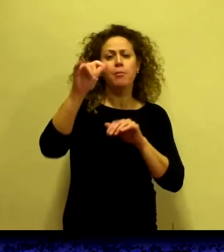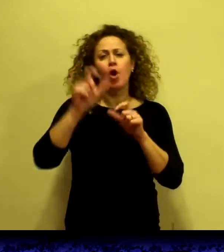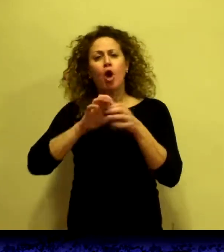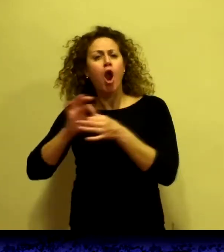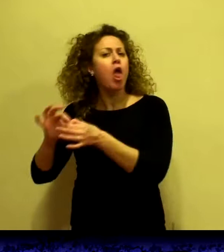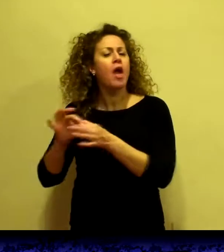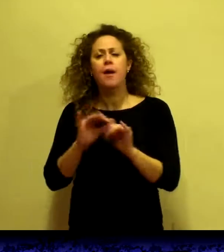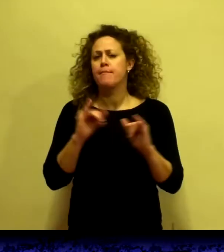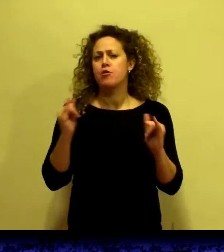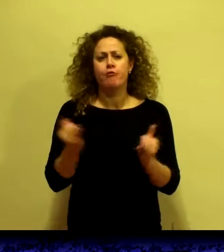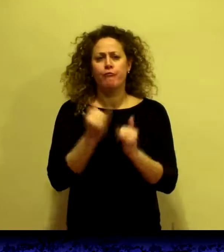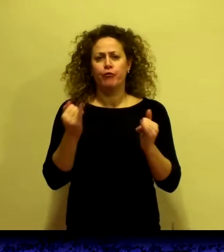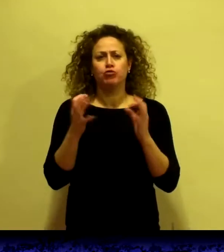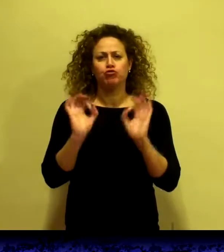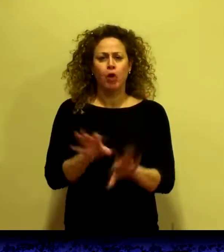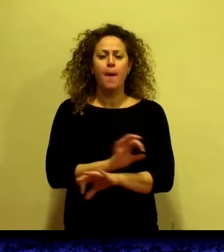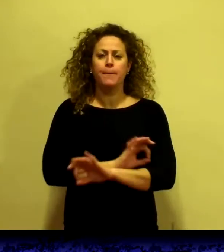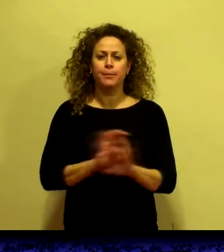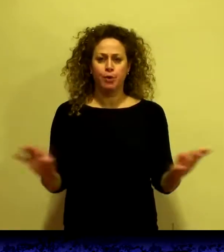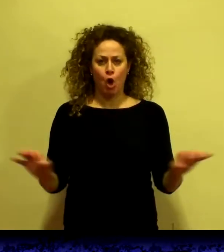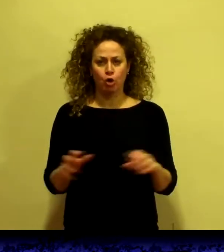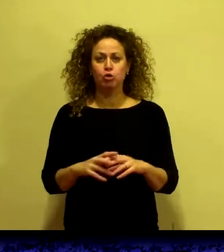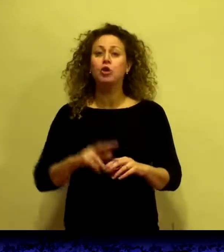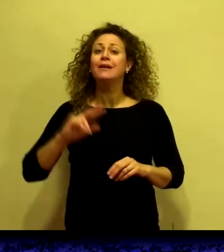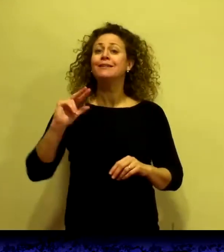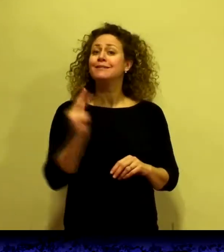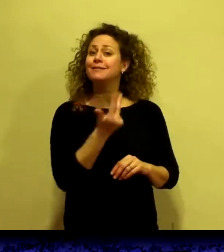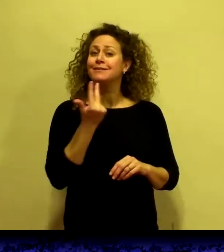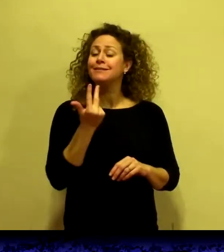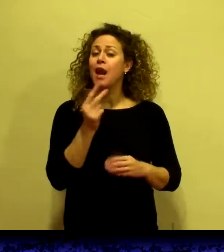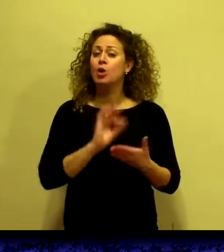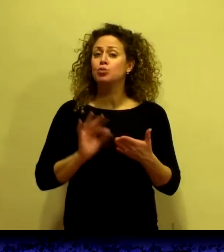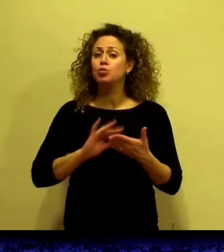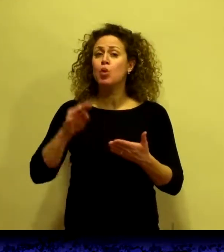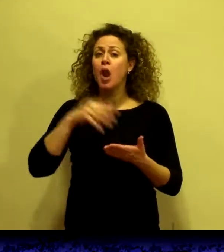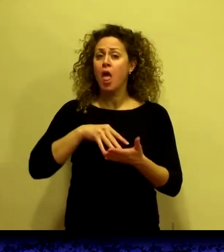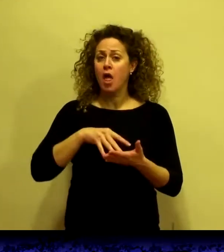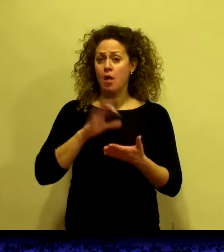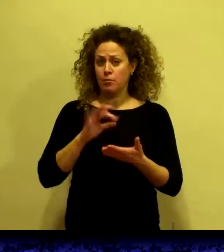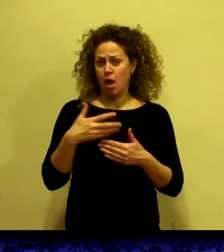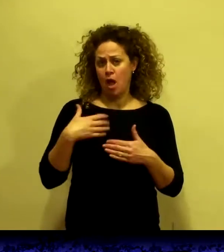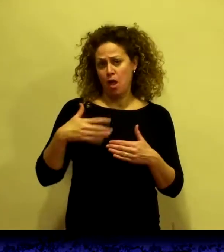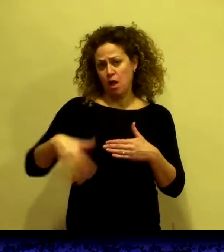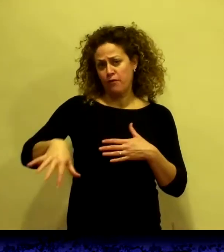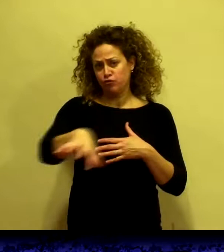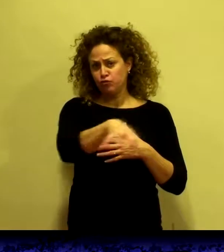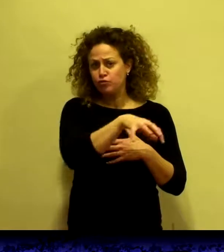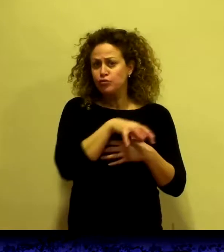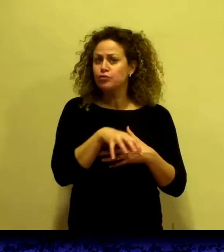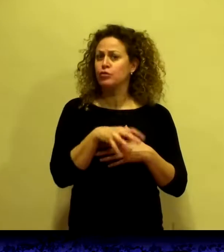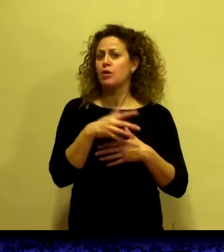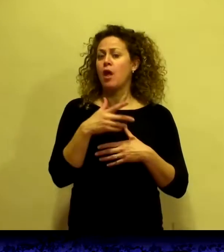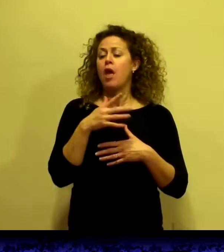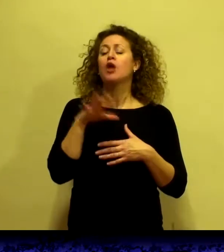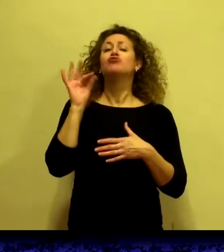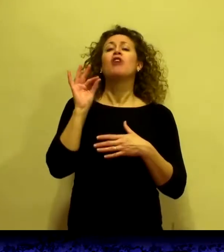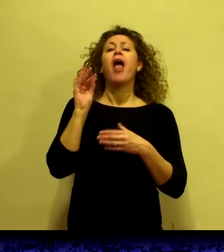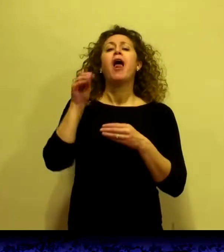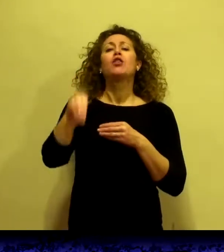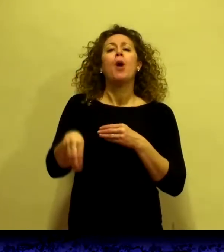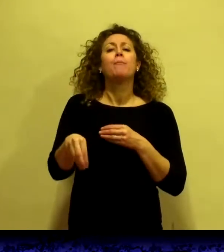Quindi tutto. Ci sono tre scuole medie nei dintorni, insomma, l'abbiamo scelto mica a caso.